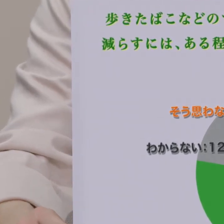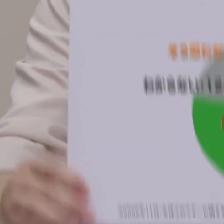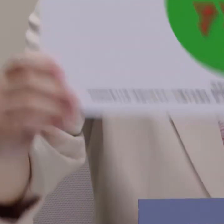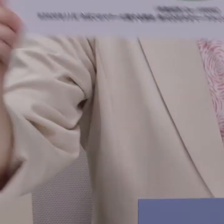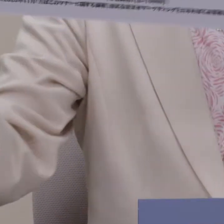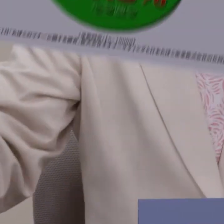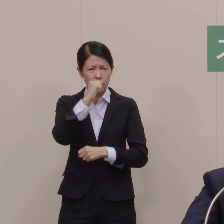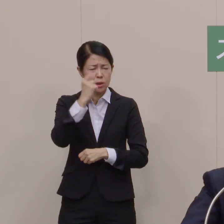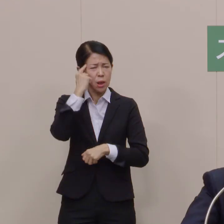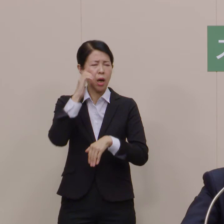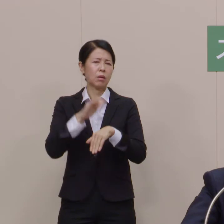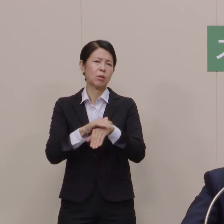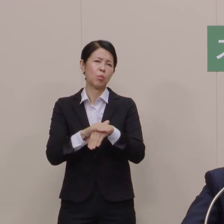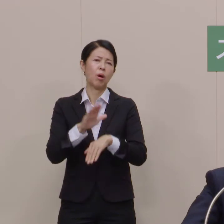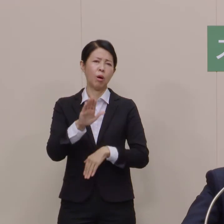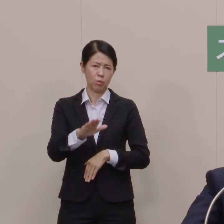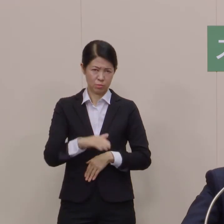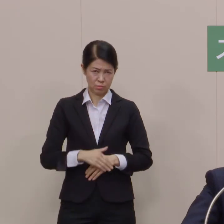ます。